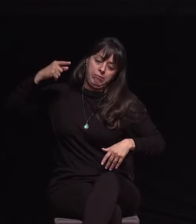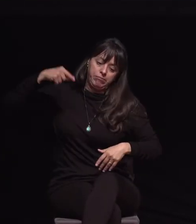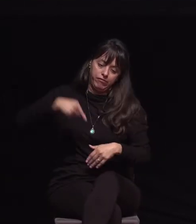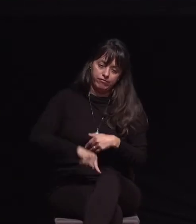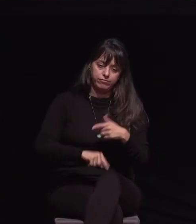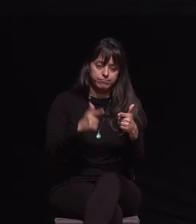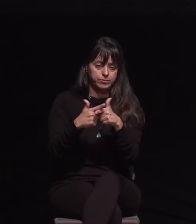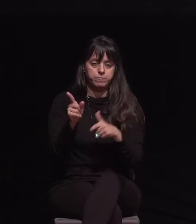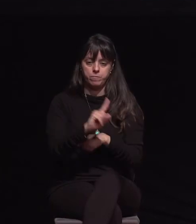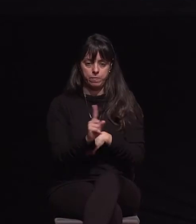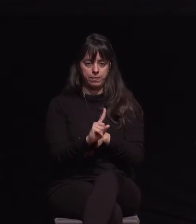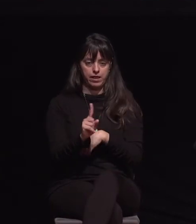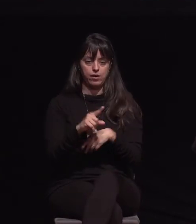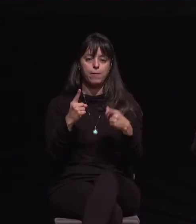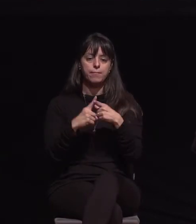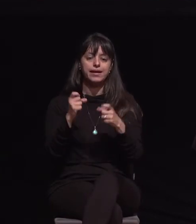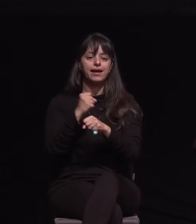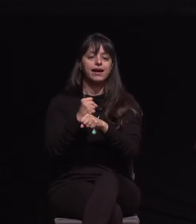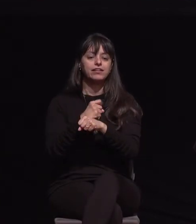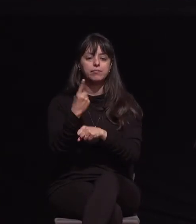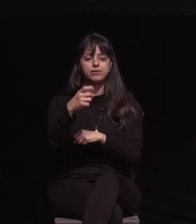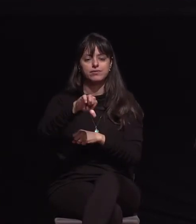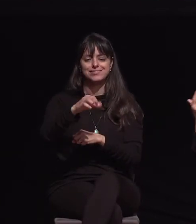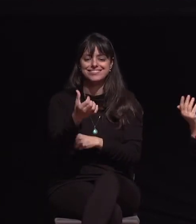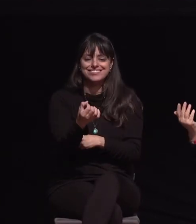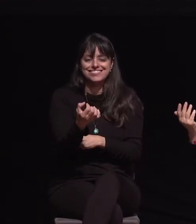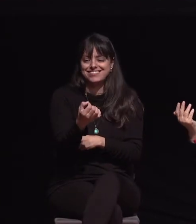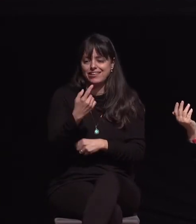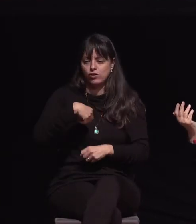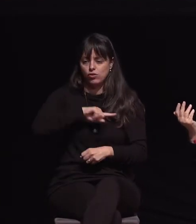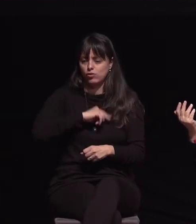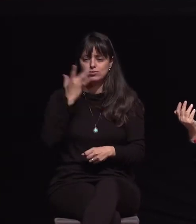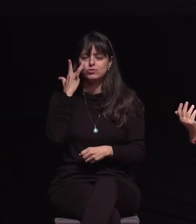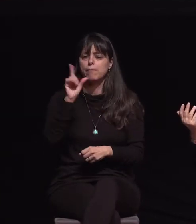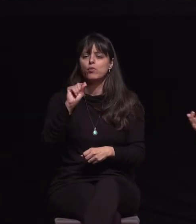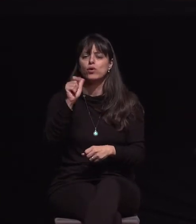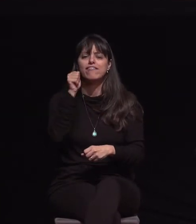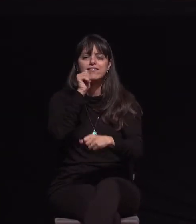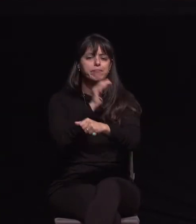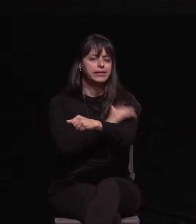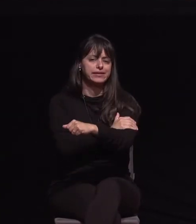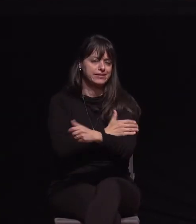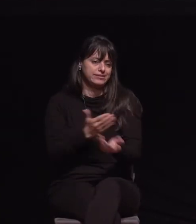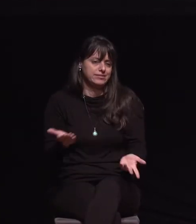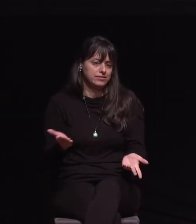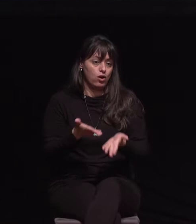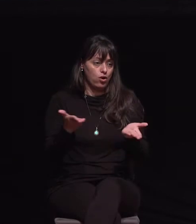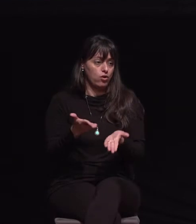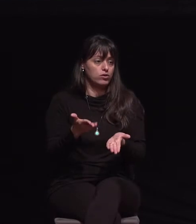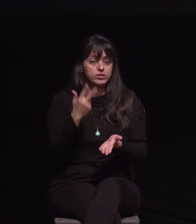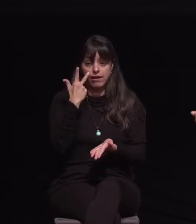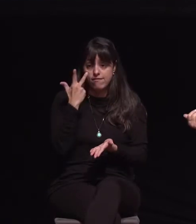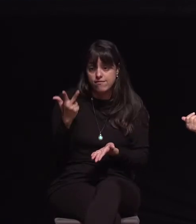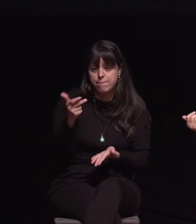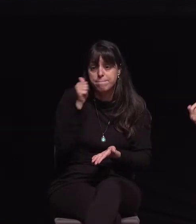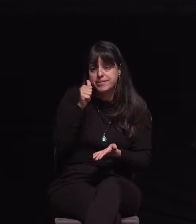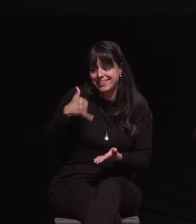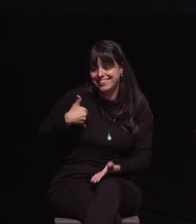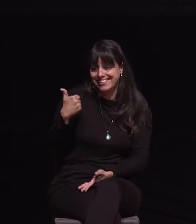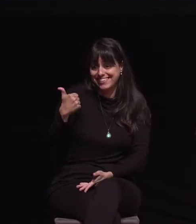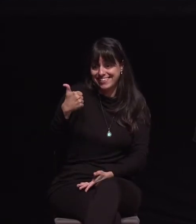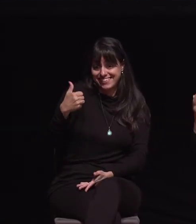tanto, porque nos anos 60 a gente nem sabia o que era feminismo. Hoje eu vejo meninas de 13